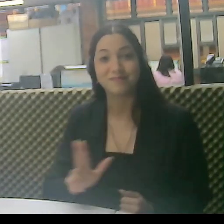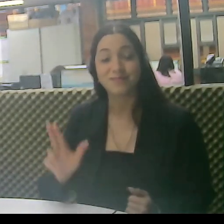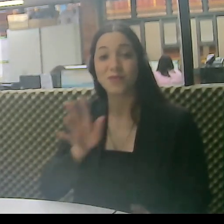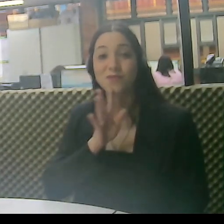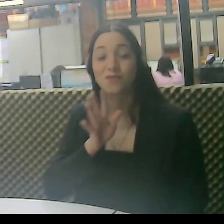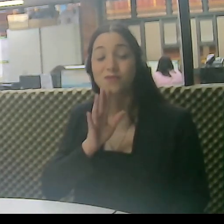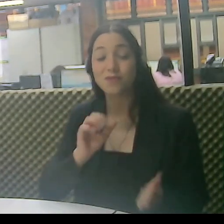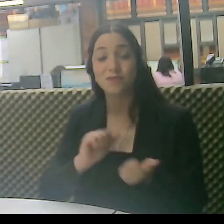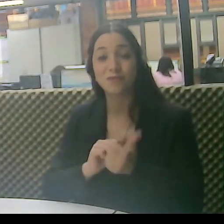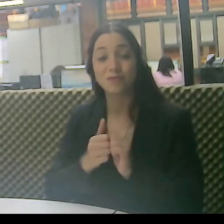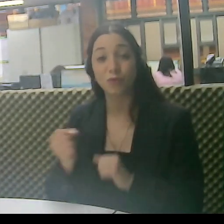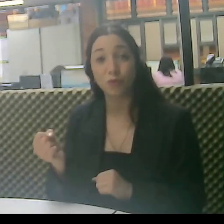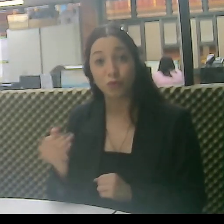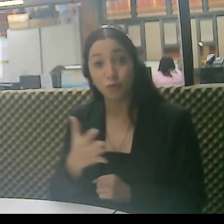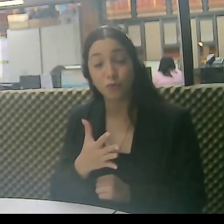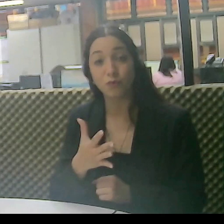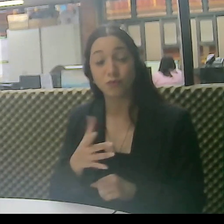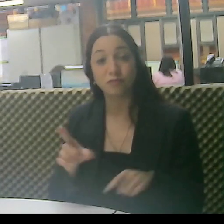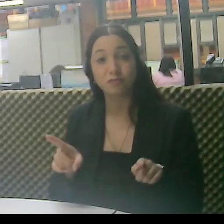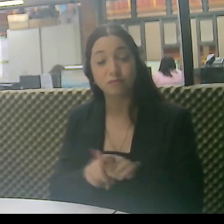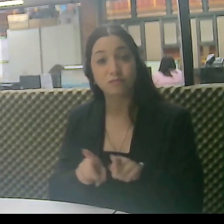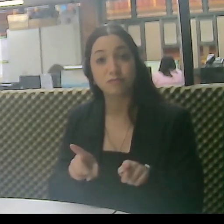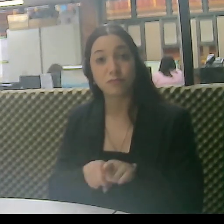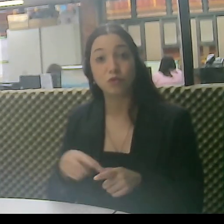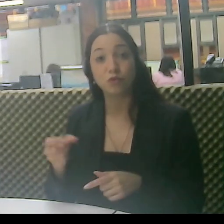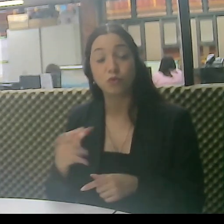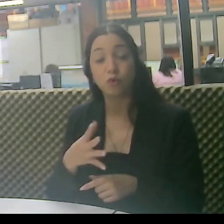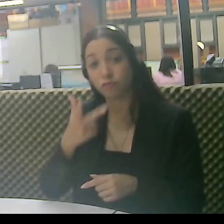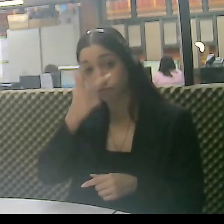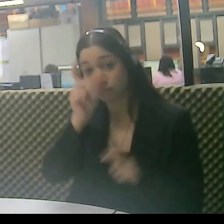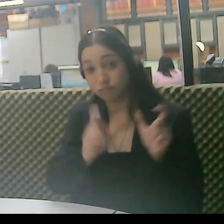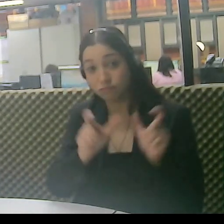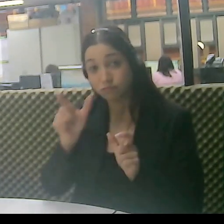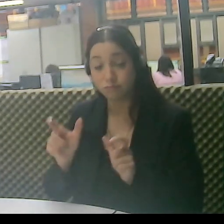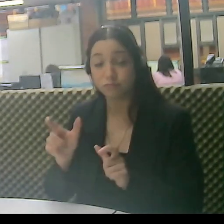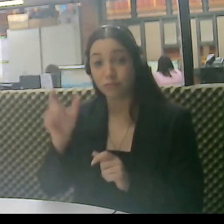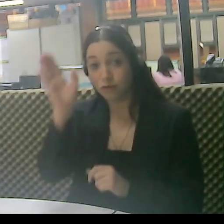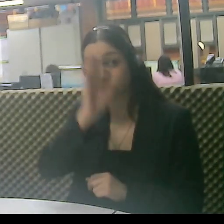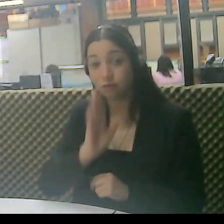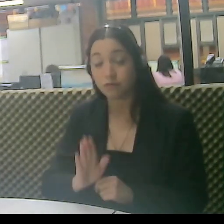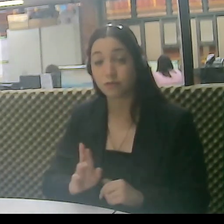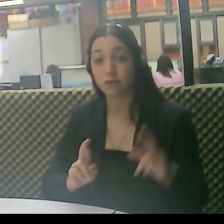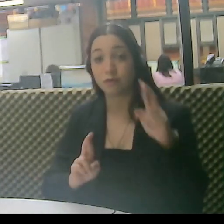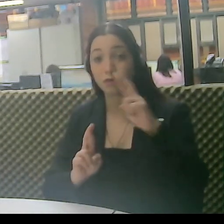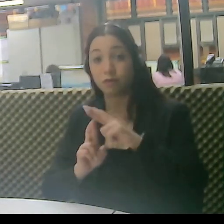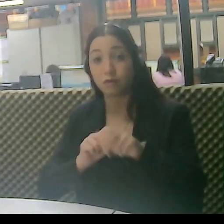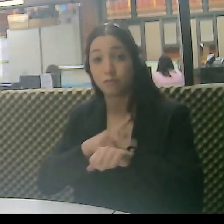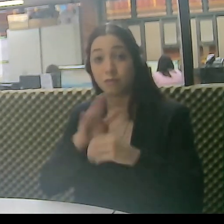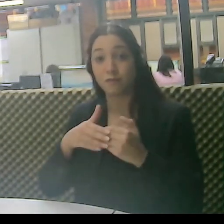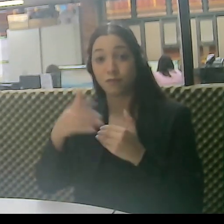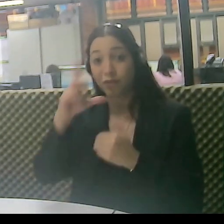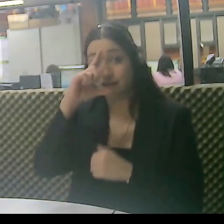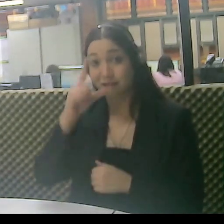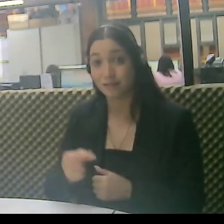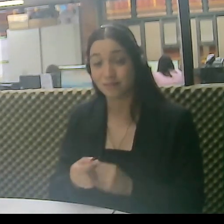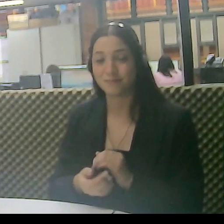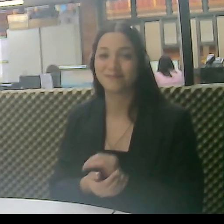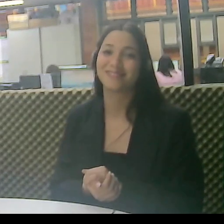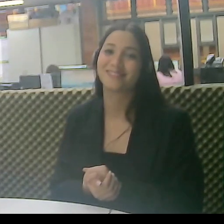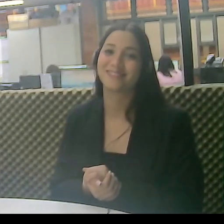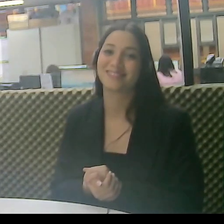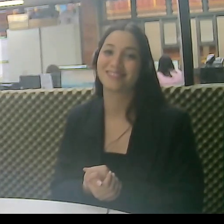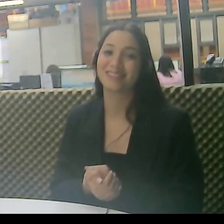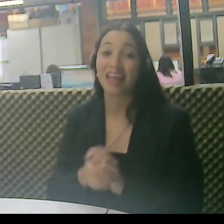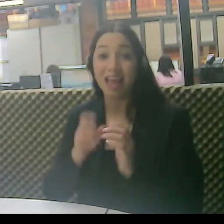esporte novo e também, quem sabe, sair novos atletas aí de referência nacional, até mesmo internacional aqui do Triângulo Mineiro.